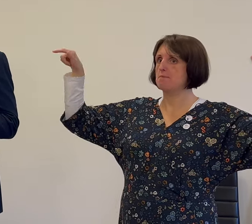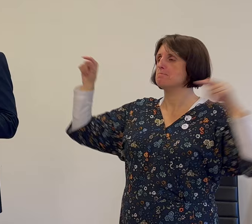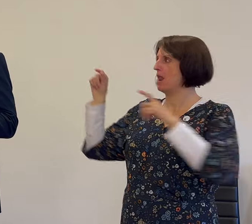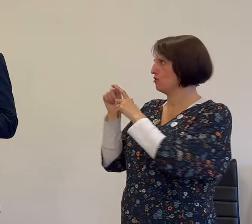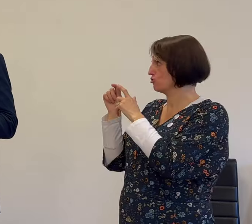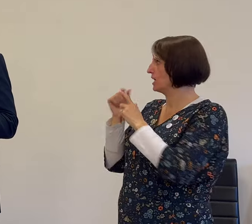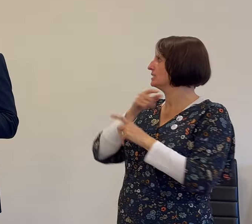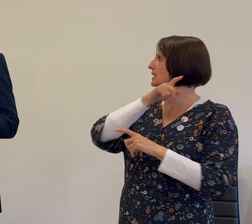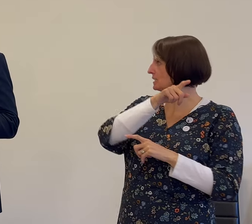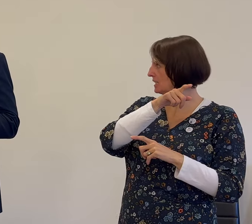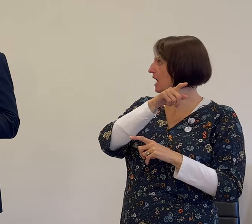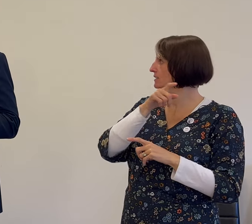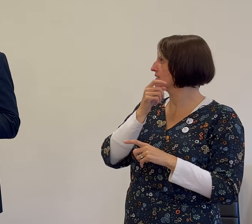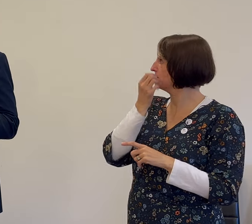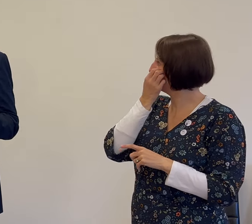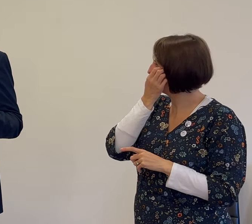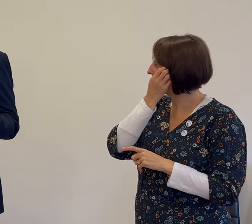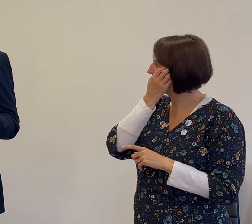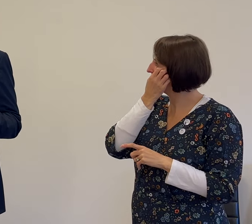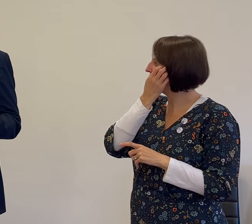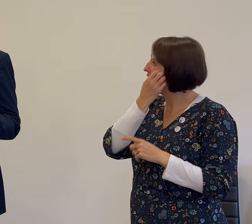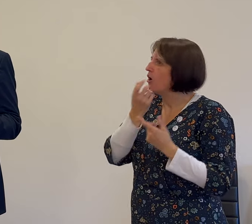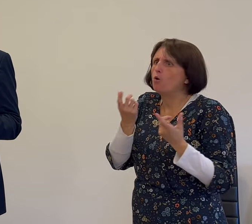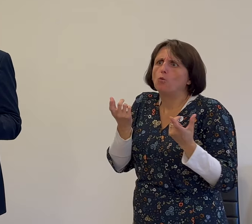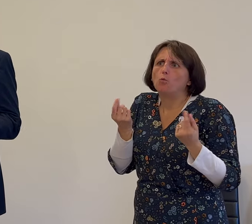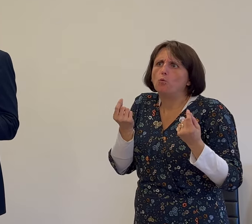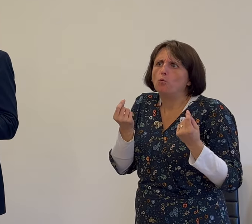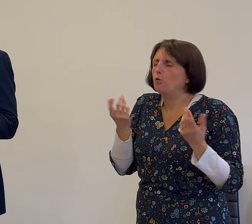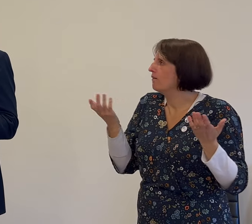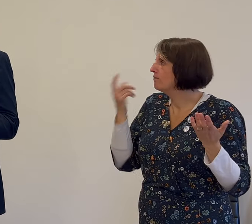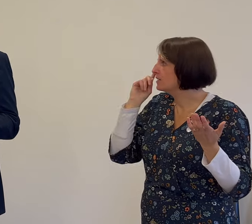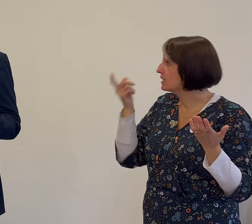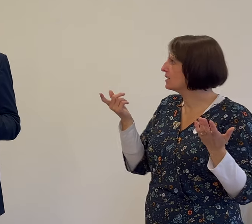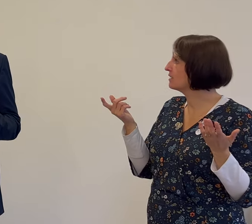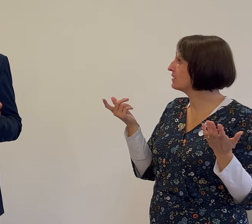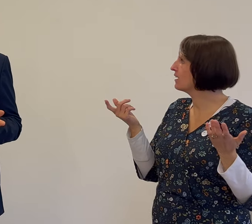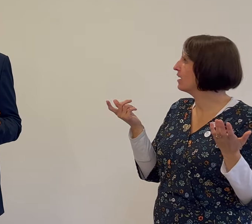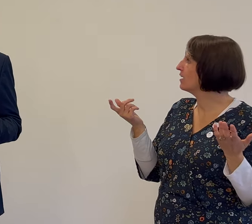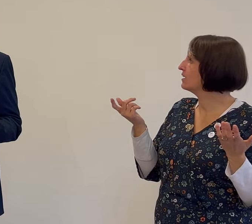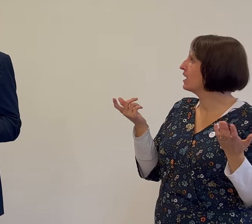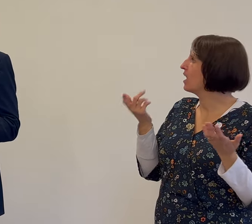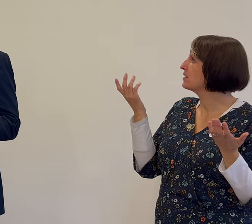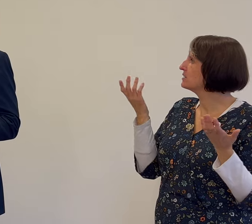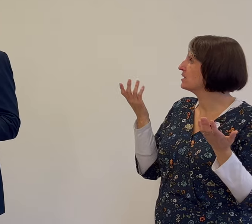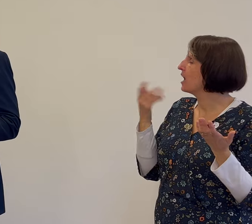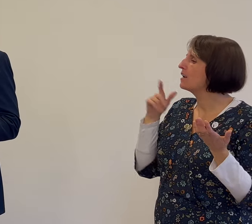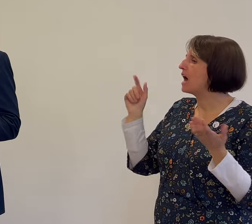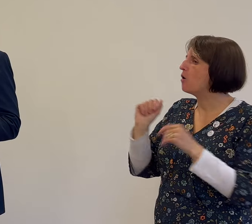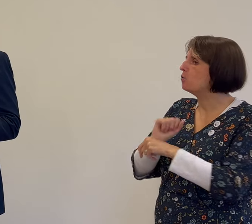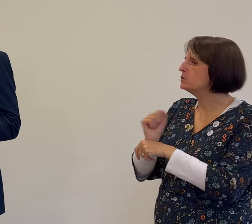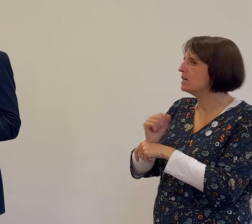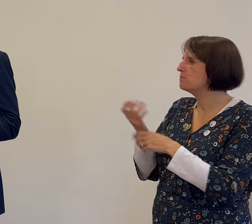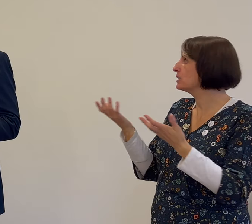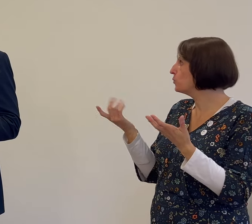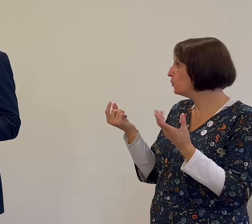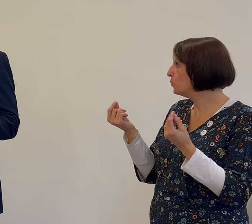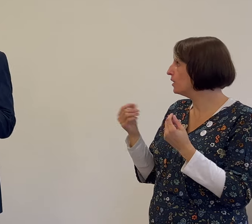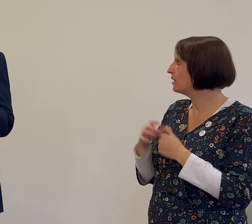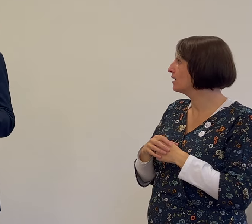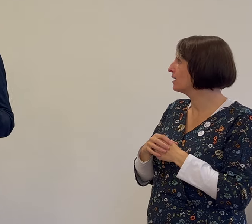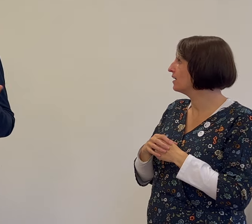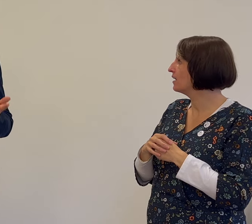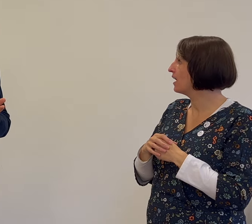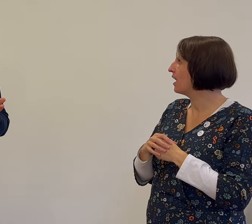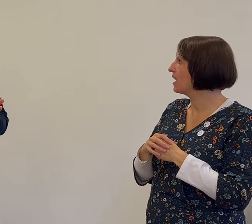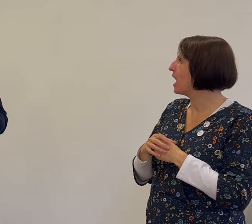vojsko. No očividně je tam něco divného, protože ta vojska se nepustí hned do sebe. Pokud